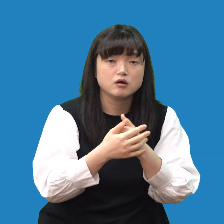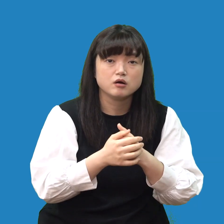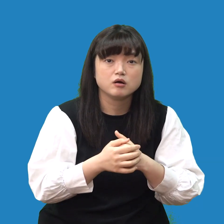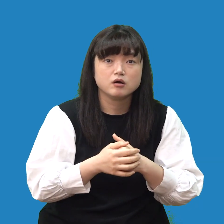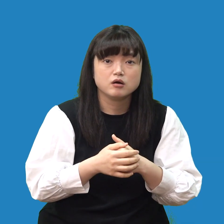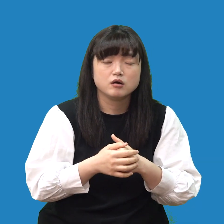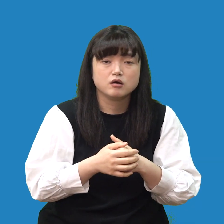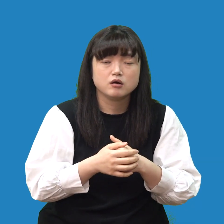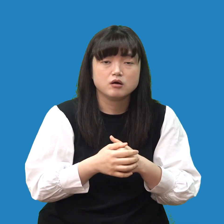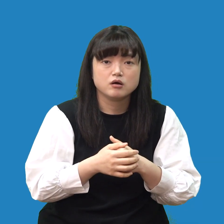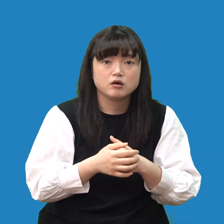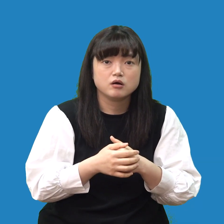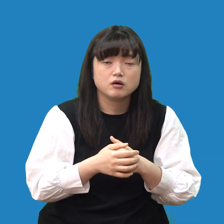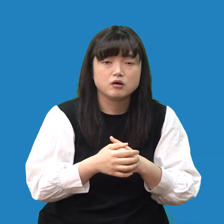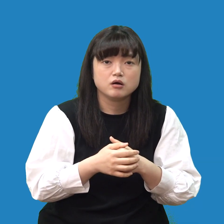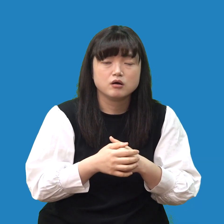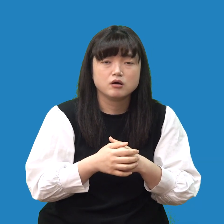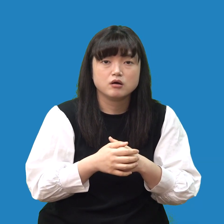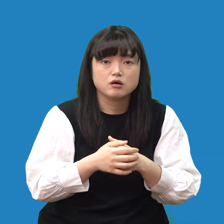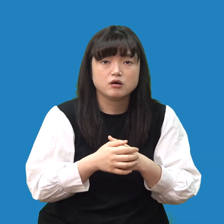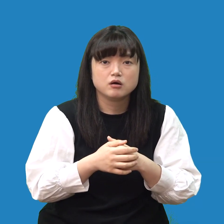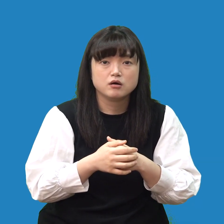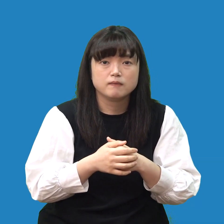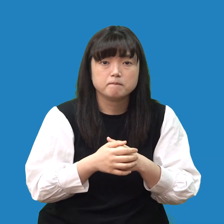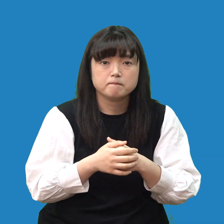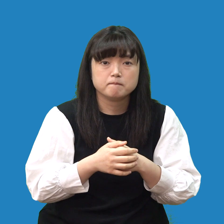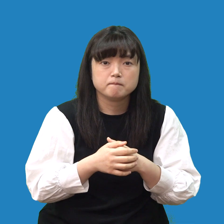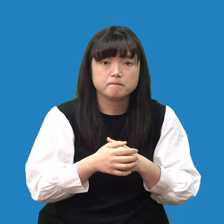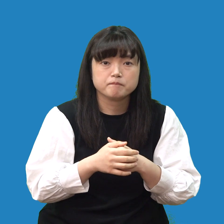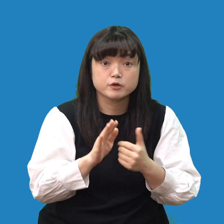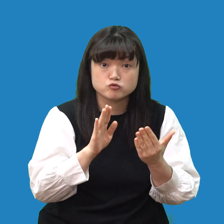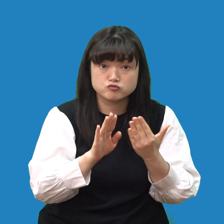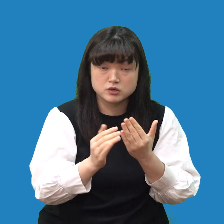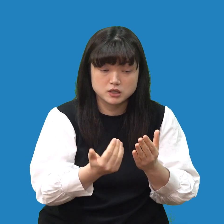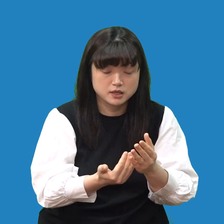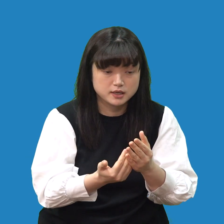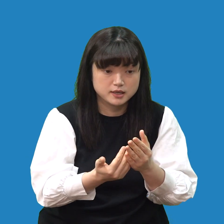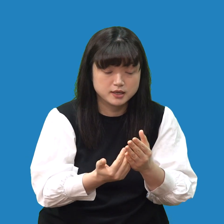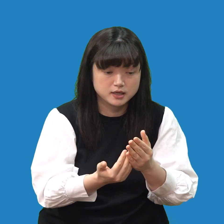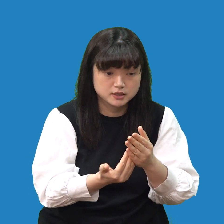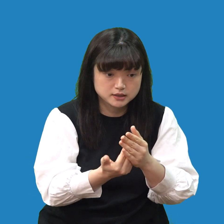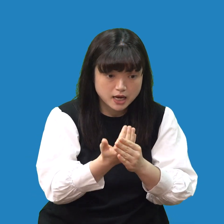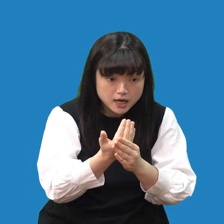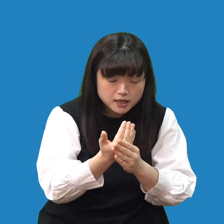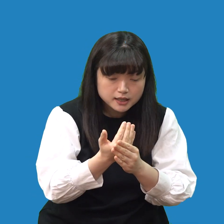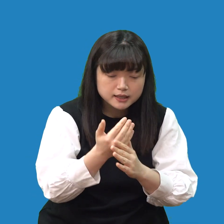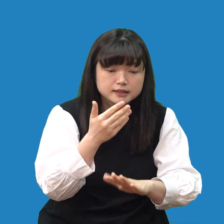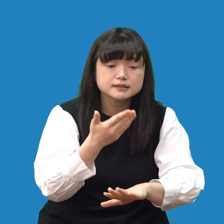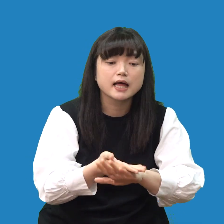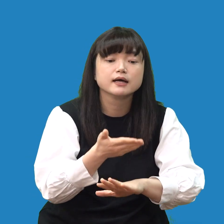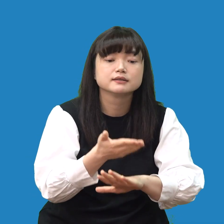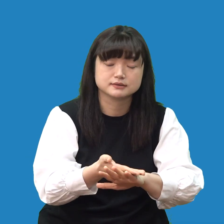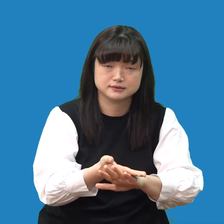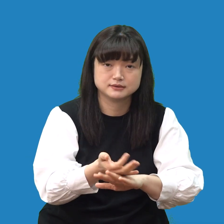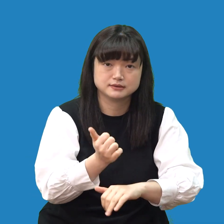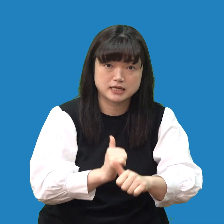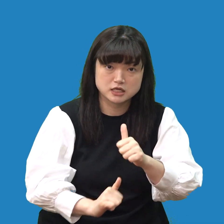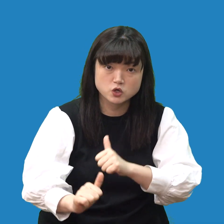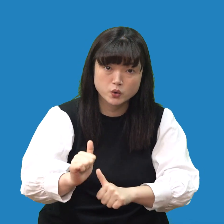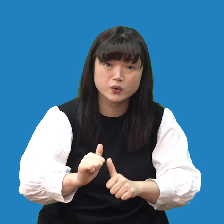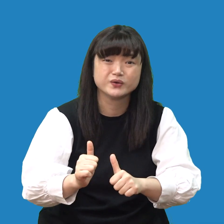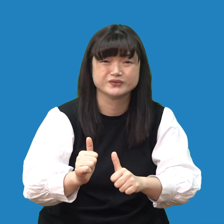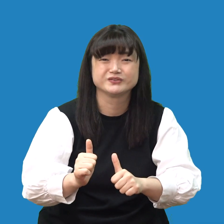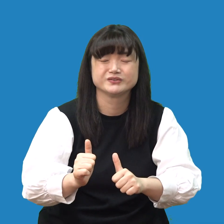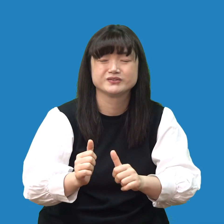죽음을 언급하면서 결론을 이렇게 내리죠. 그 후에 일어난 다른 세대는, 참